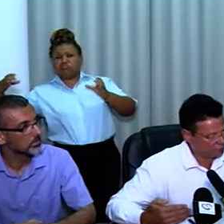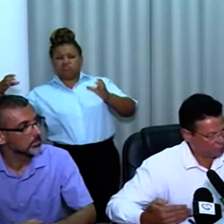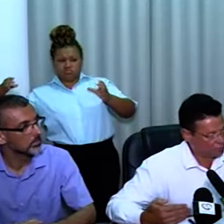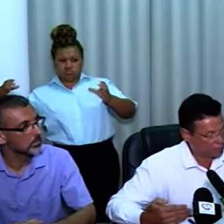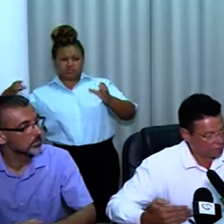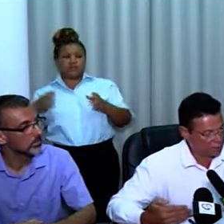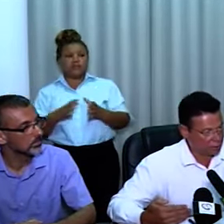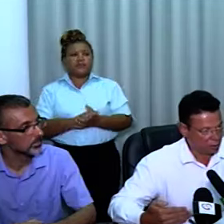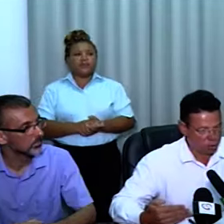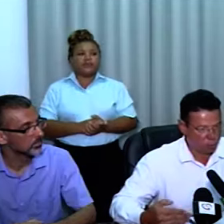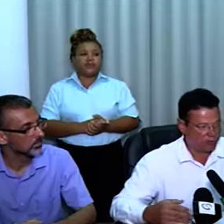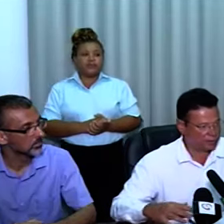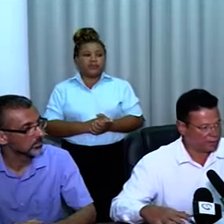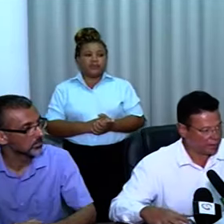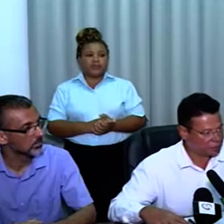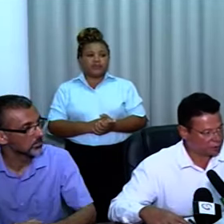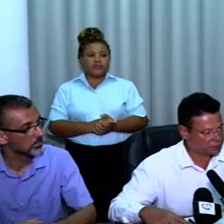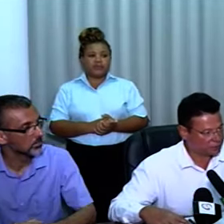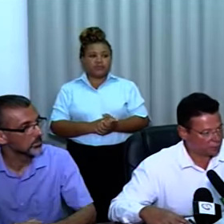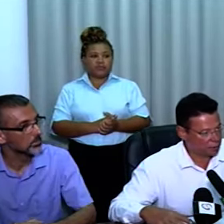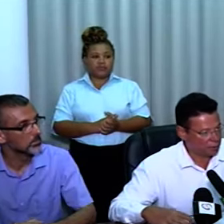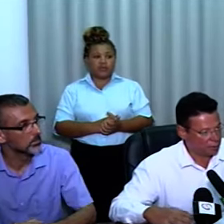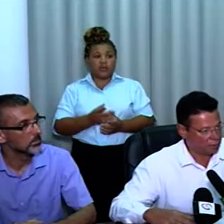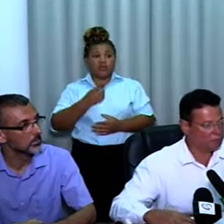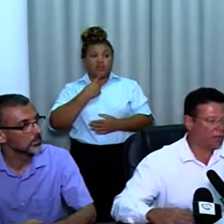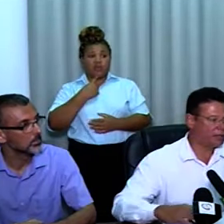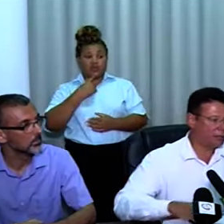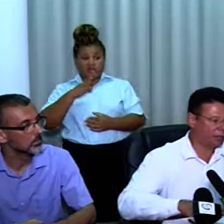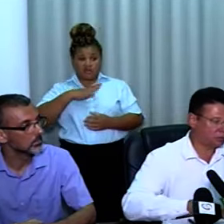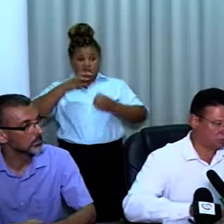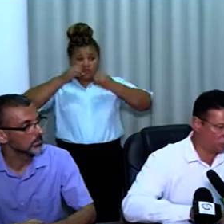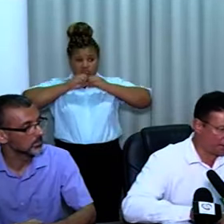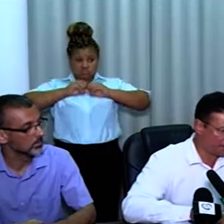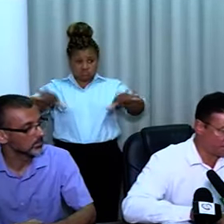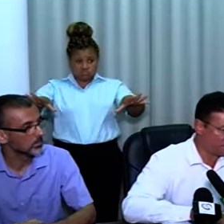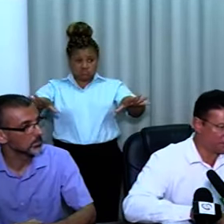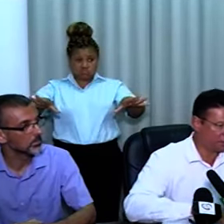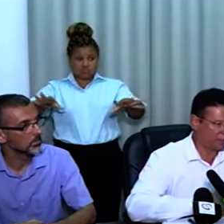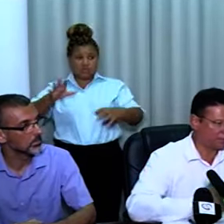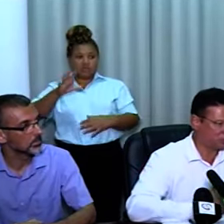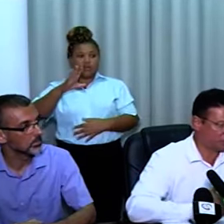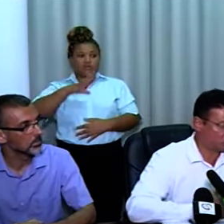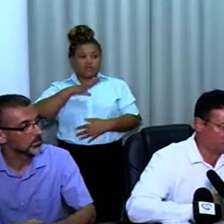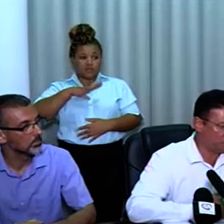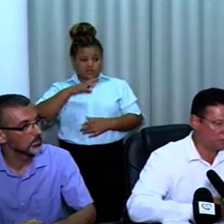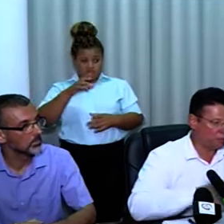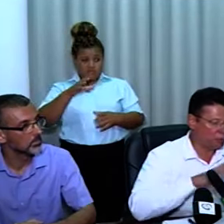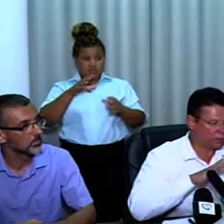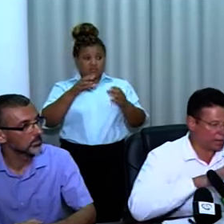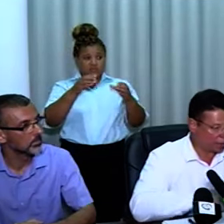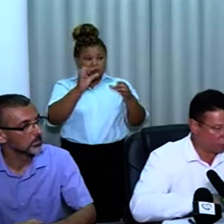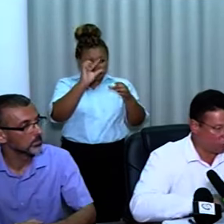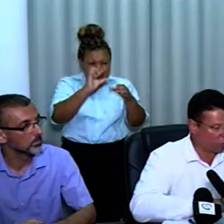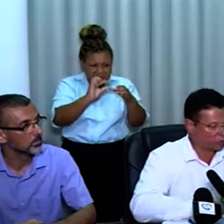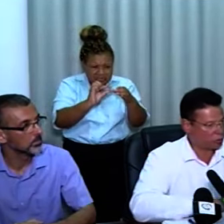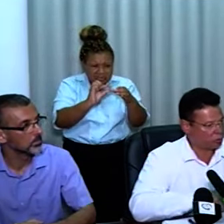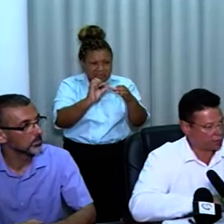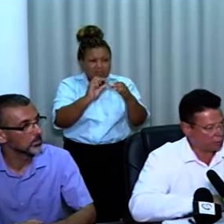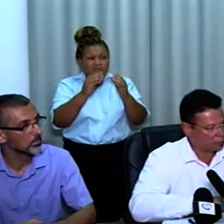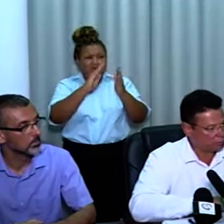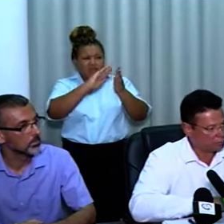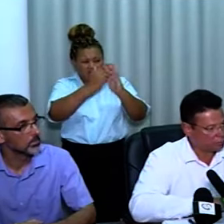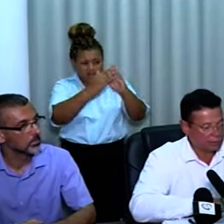COVID-19 ici, nous pouvons faire triage. Bonne qui pas trop malade, bonne qui n'a pas presque 18 symptômes, procéder à la cour pour qu'il soit